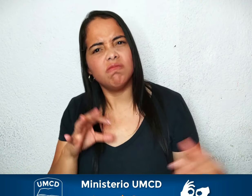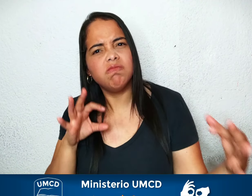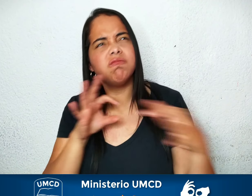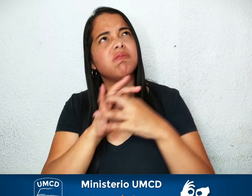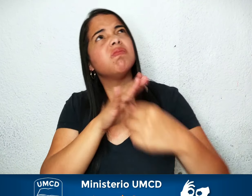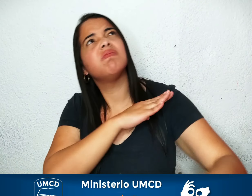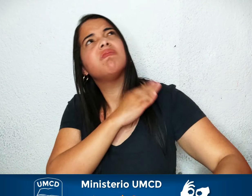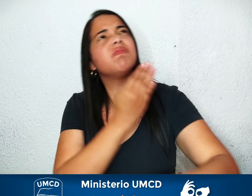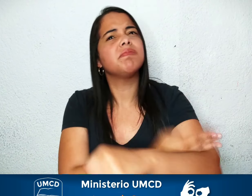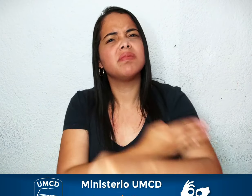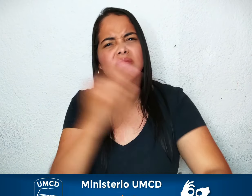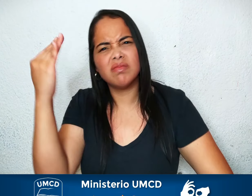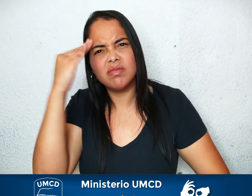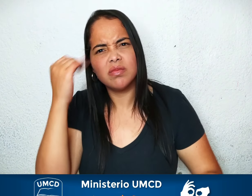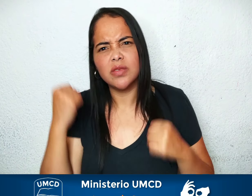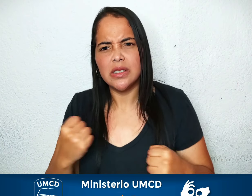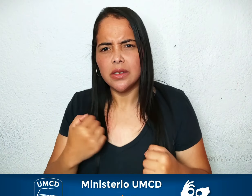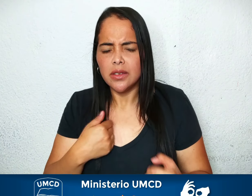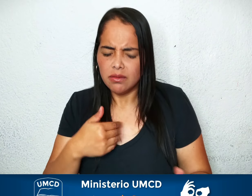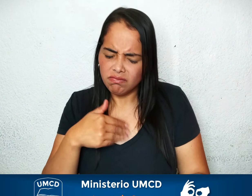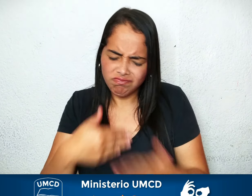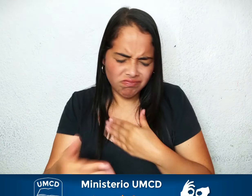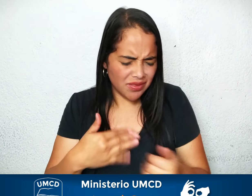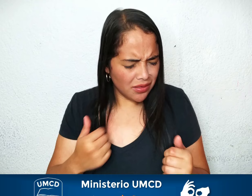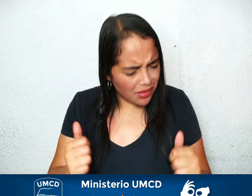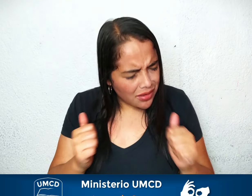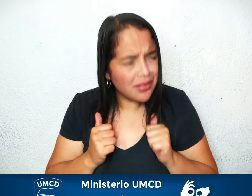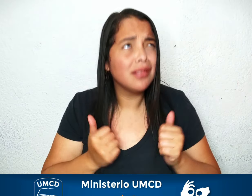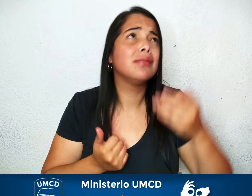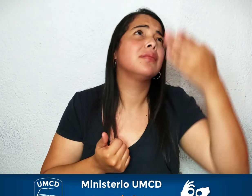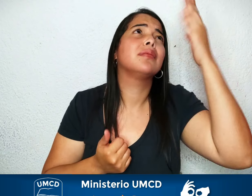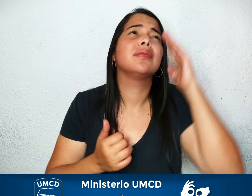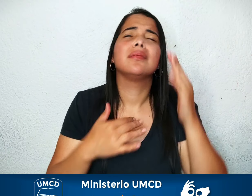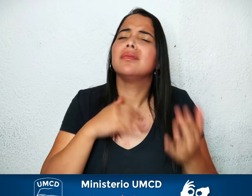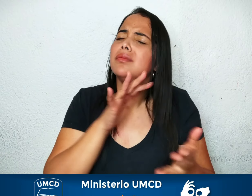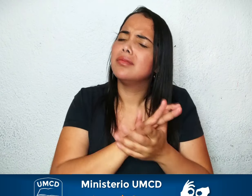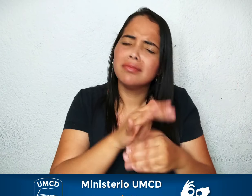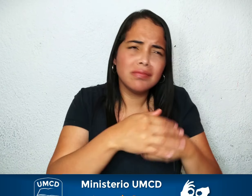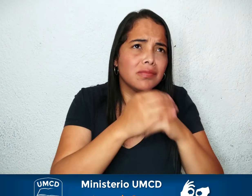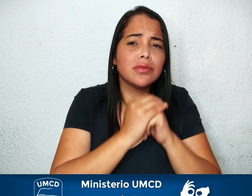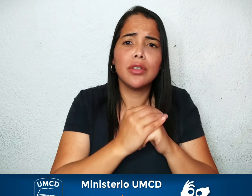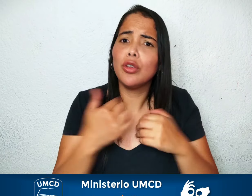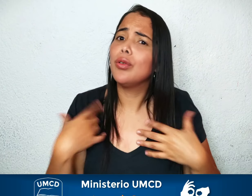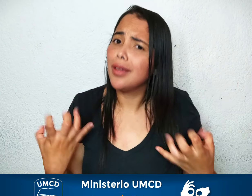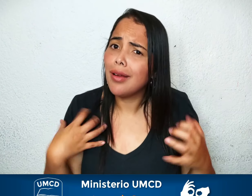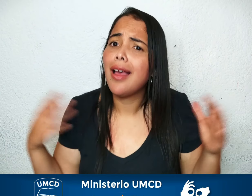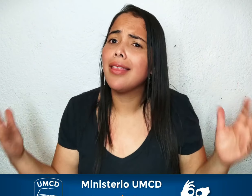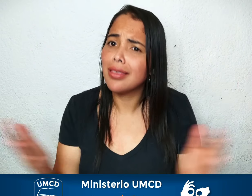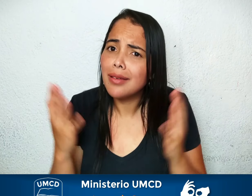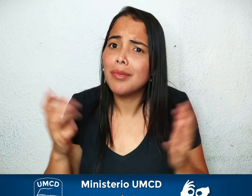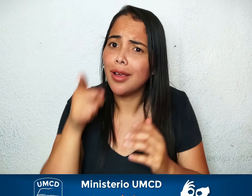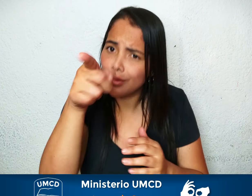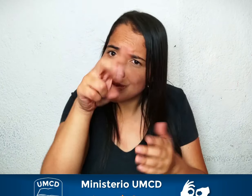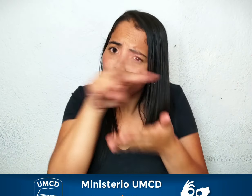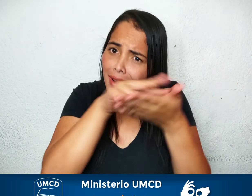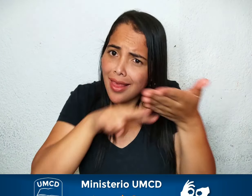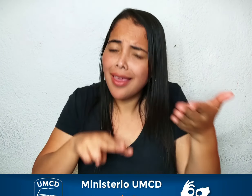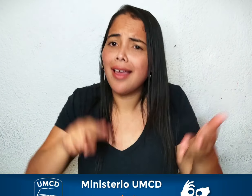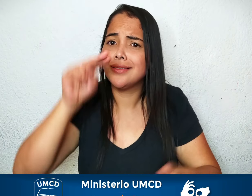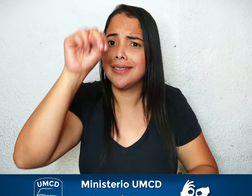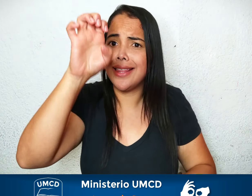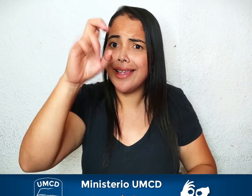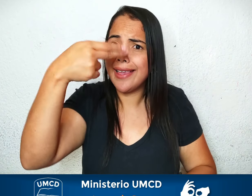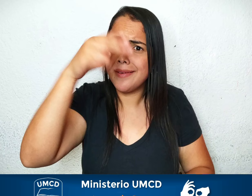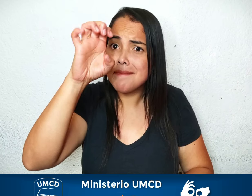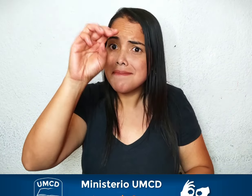Señor. Ahí es donde usted puede refugiarse. Leemos en el pasaje, y le animo a que lea todo el pasaje del